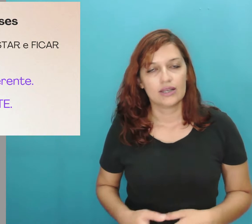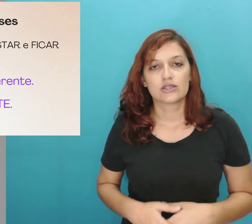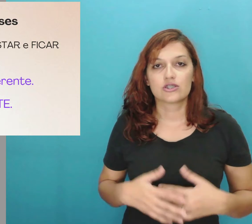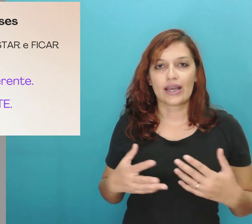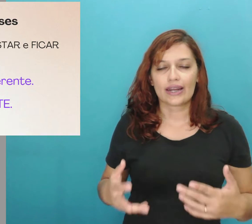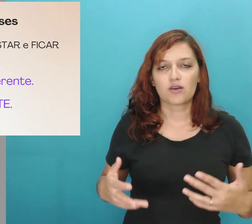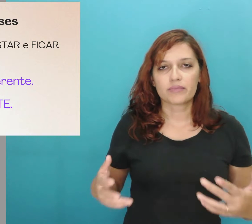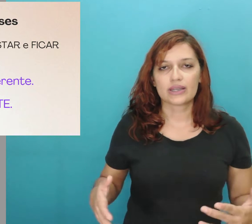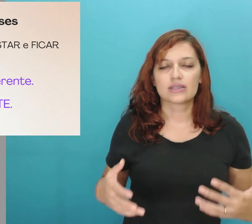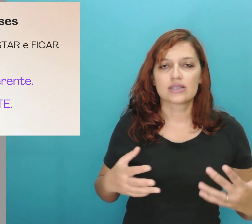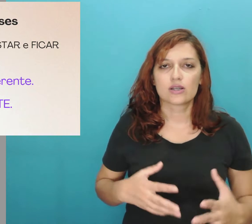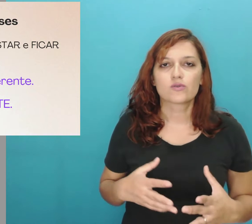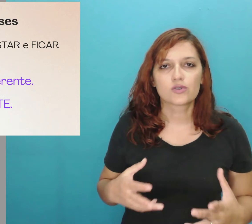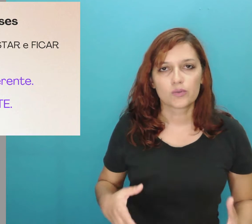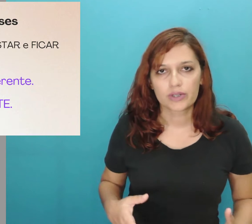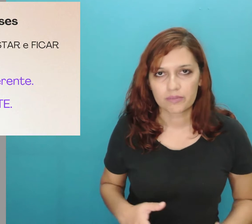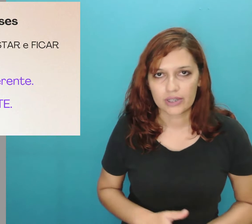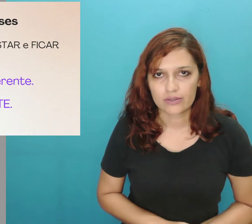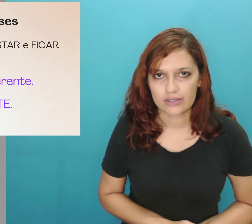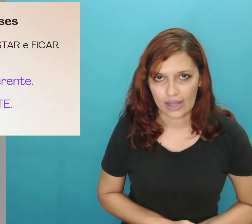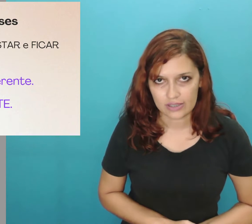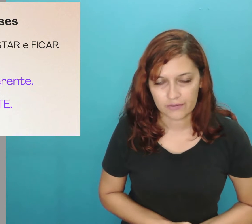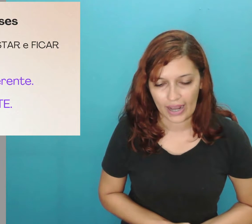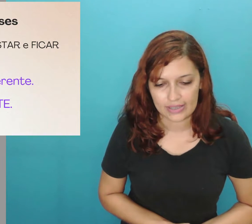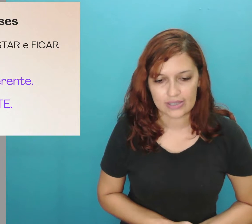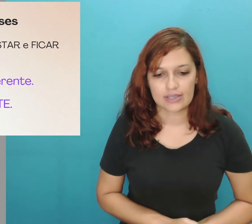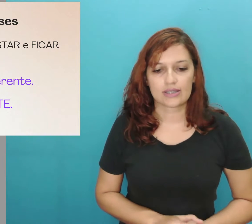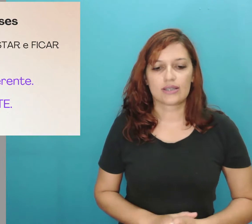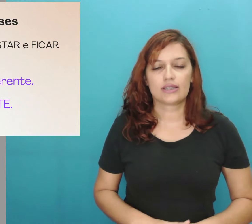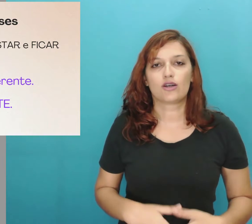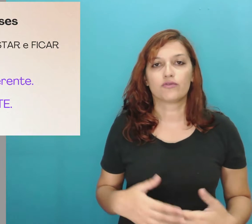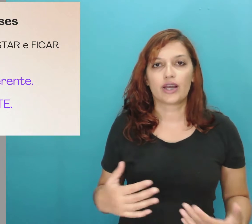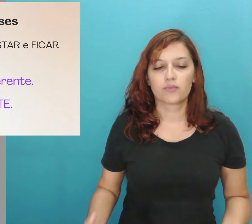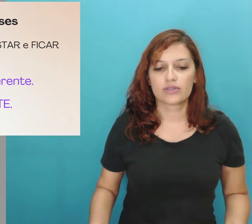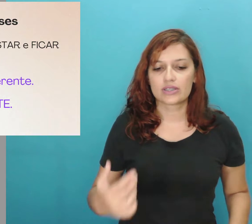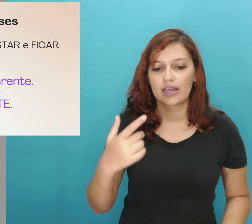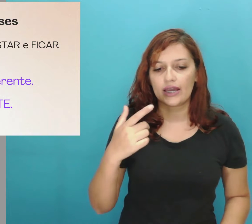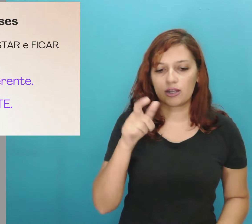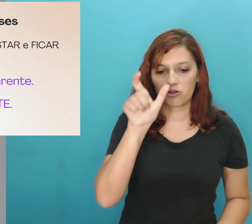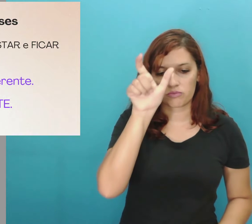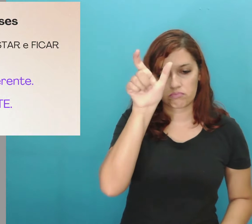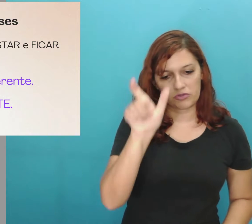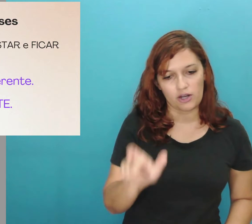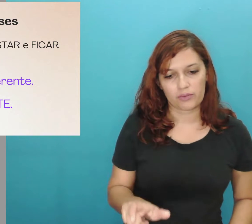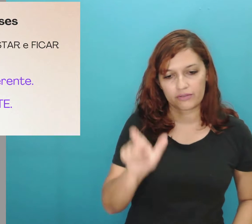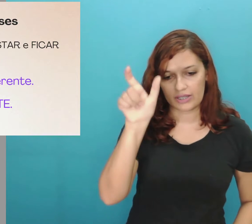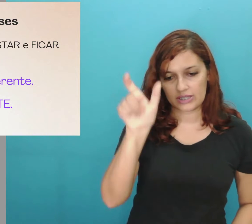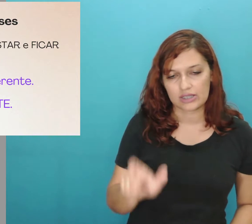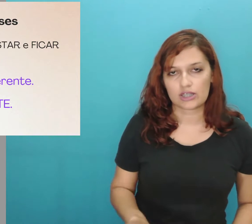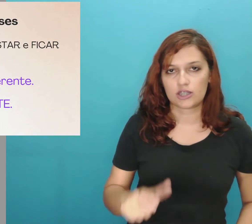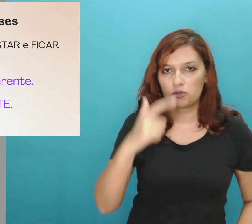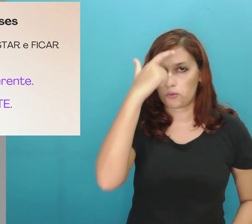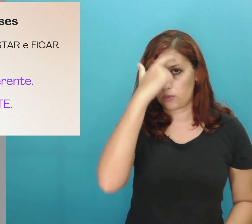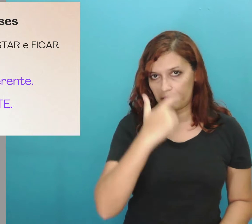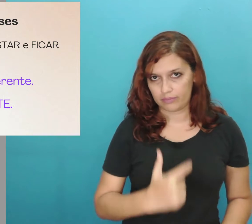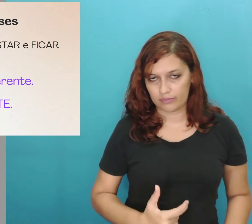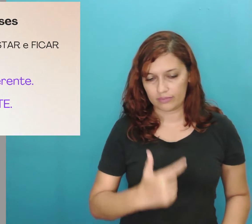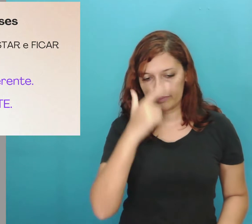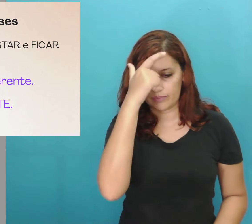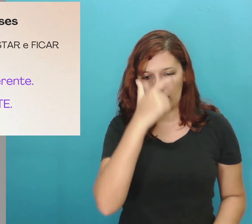geralmente são suprimidos nas frases. Então, o verbo ser, ó, geralmente faz assim, ou